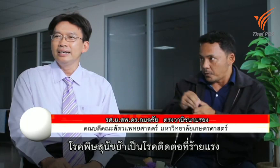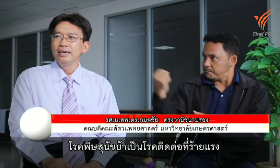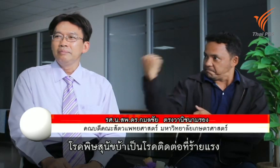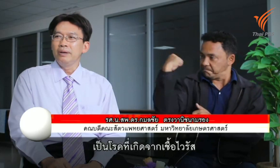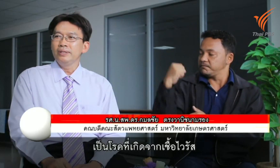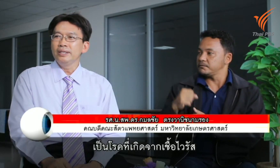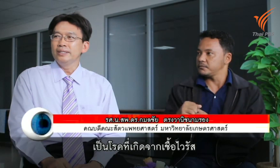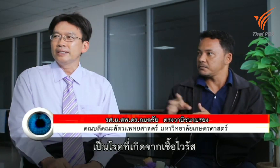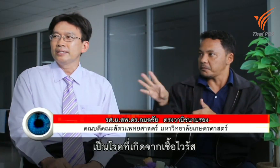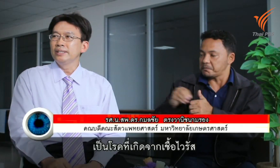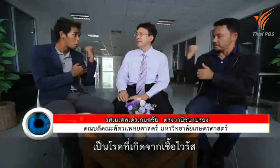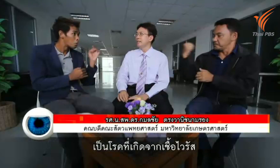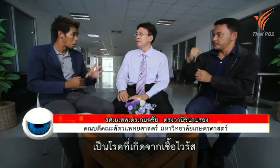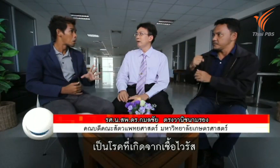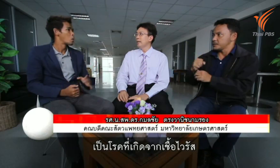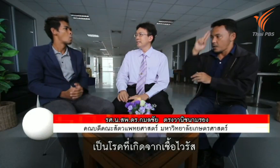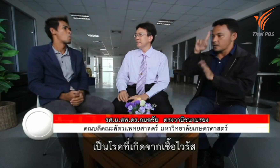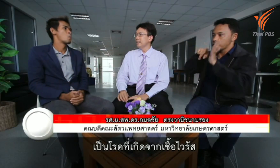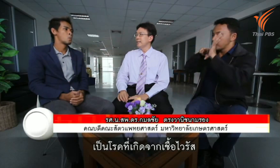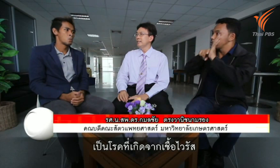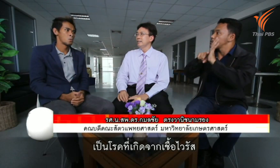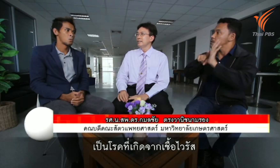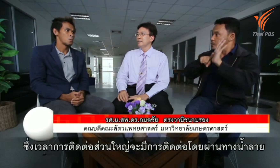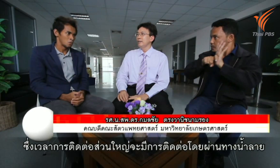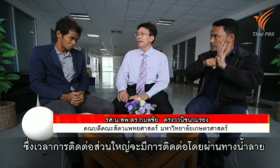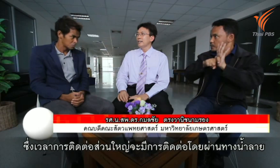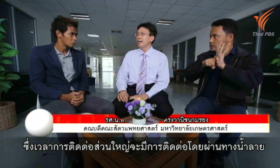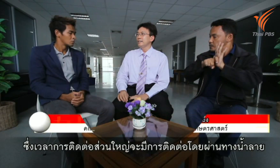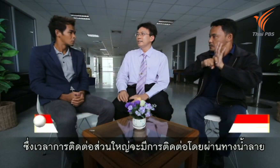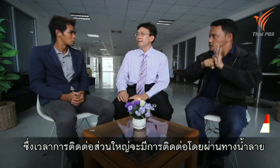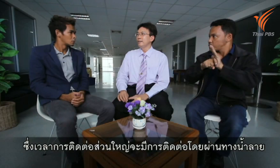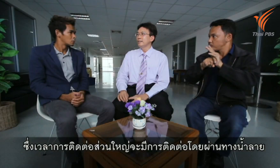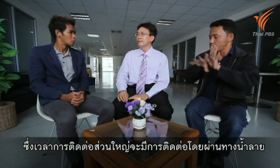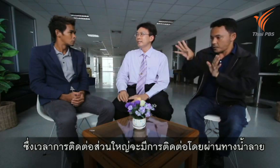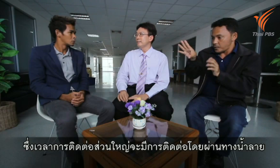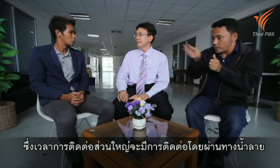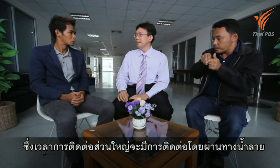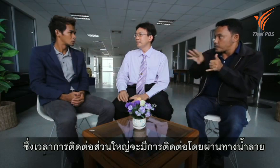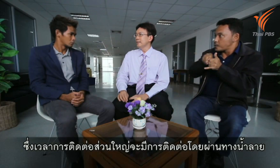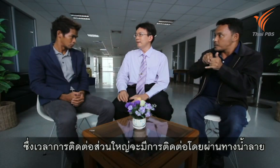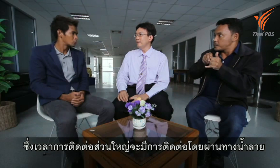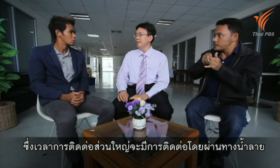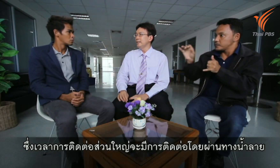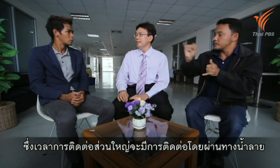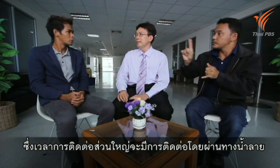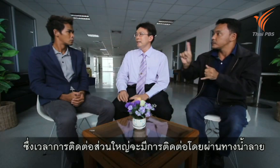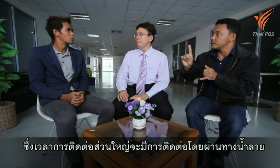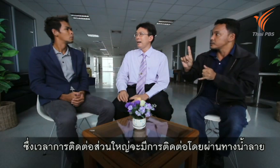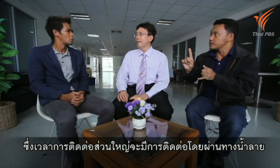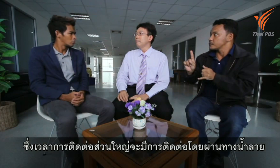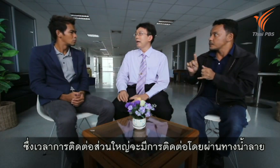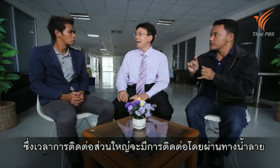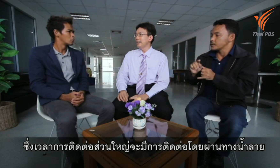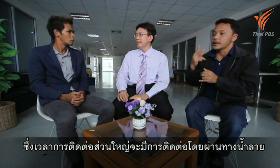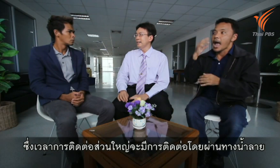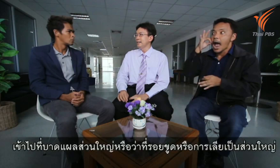นะเป็นโรคที่เกิดจากเชื้อไวรัสนะ ครับ ซึ่งเวลาการติดต่อเนี่ยส่วนใหญ่จะมีการติดต่อโดยผ่านท